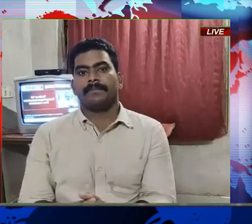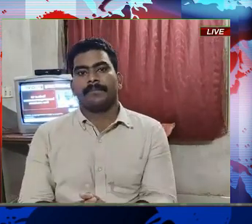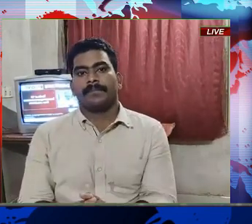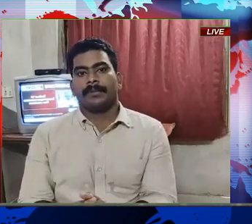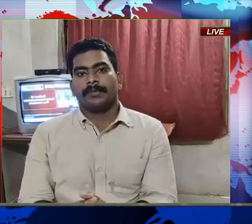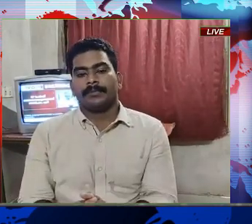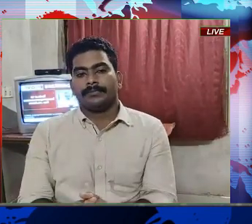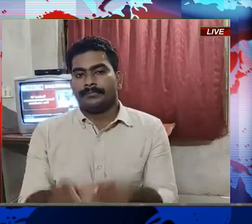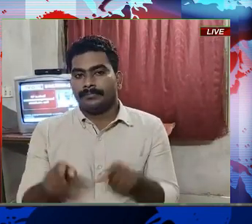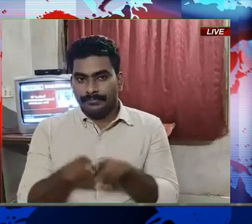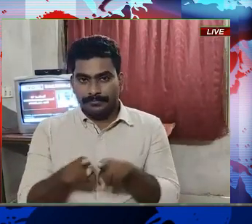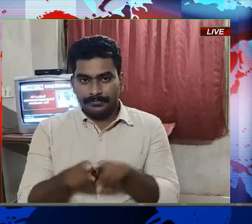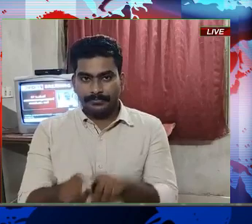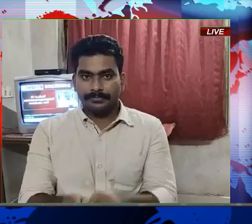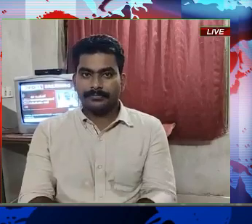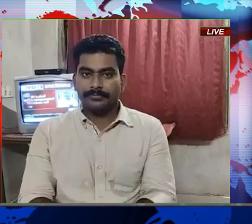സംവിധാനത്തിന്